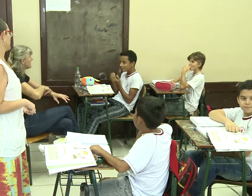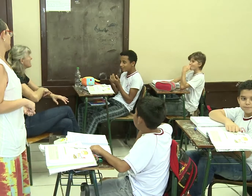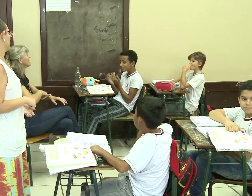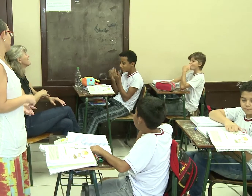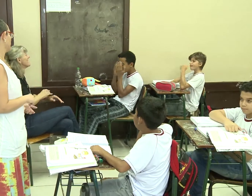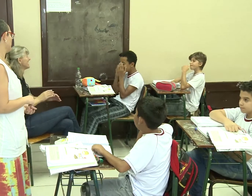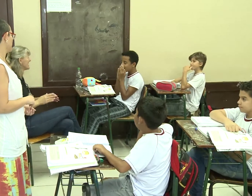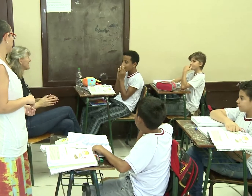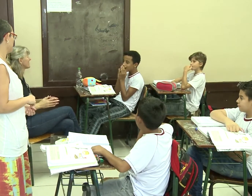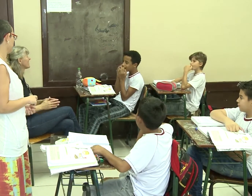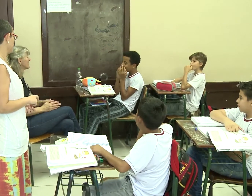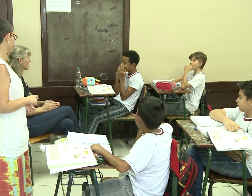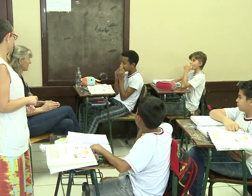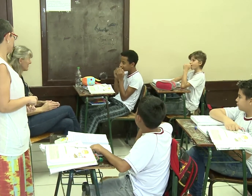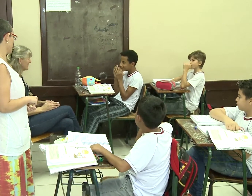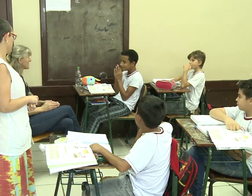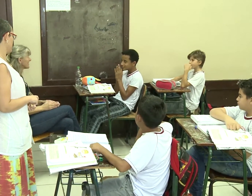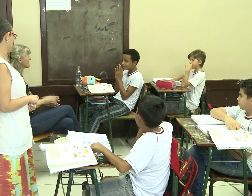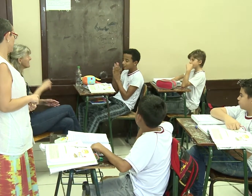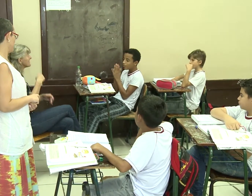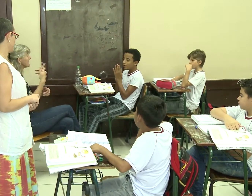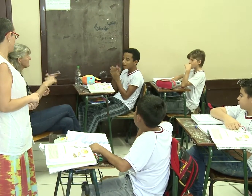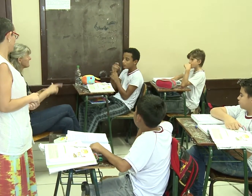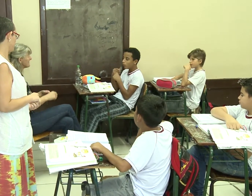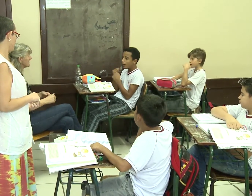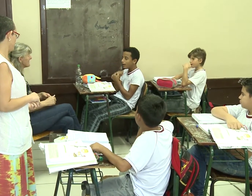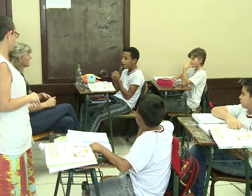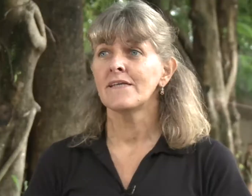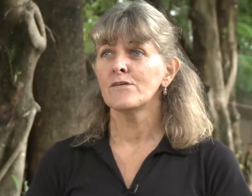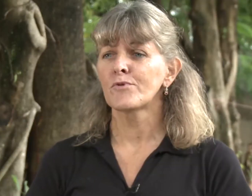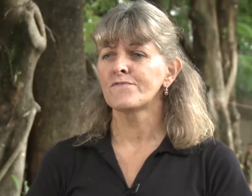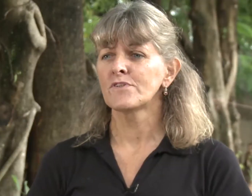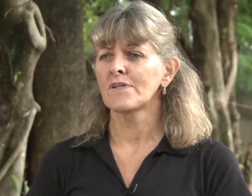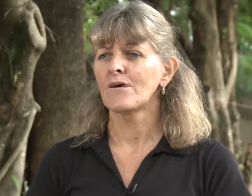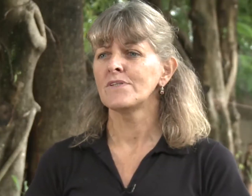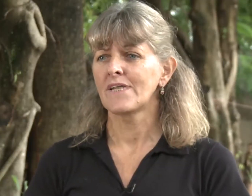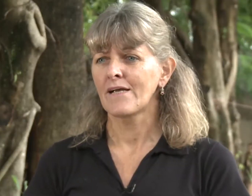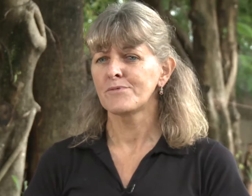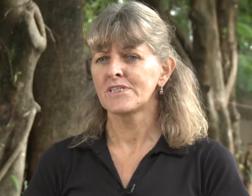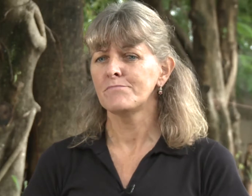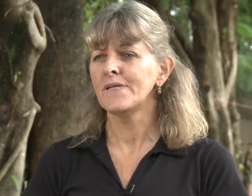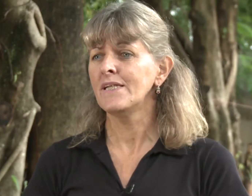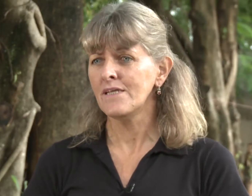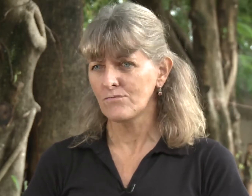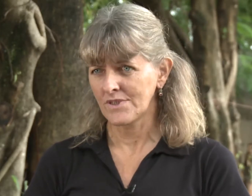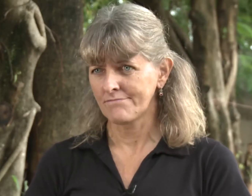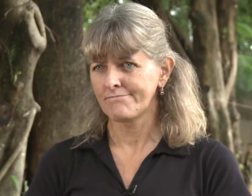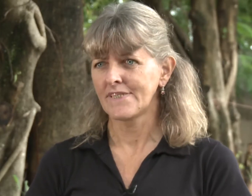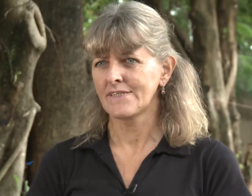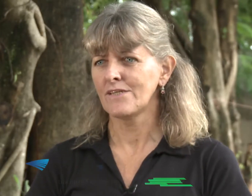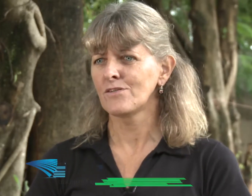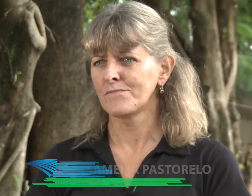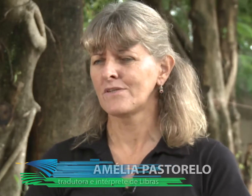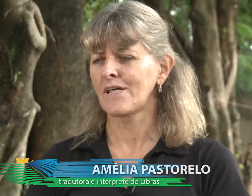na comunicação entre surdos e ouvintes. Tem o profissional intérprete bilíngue, que seria o